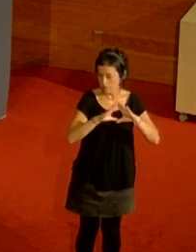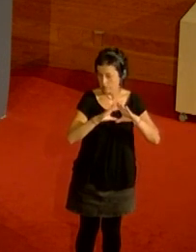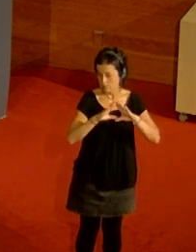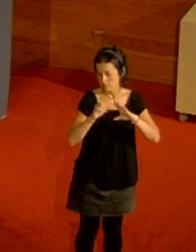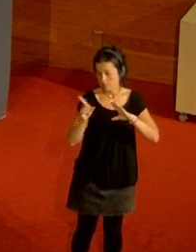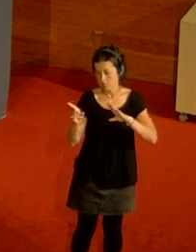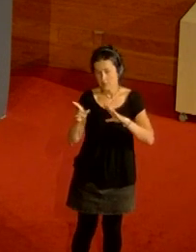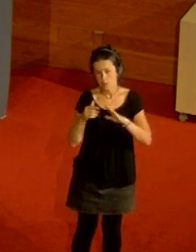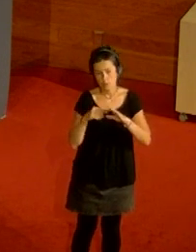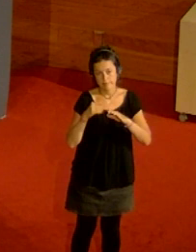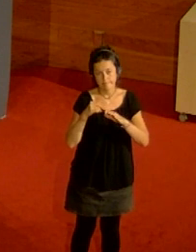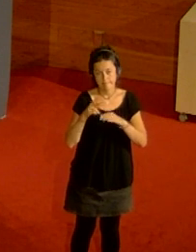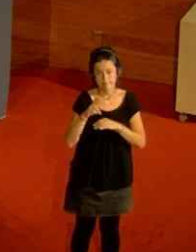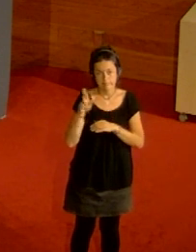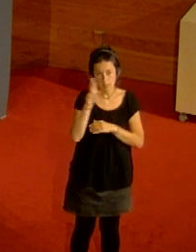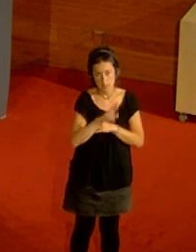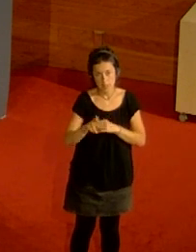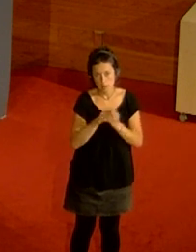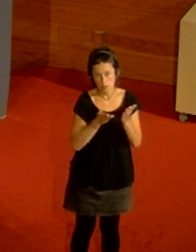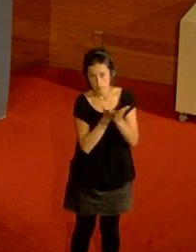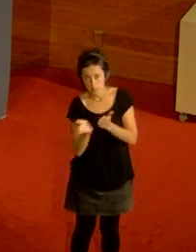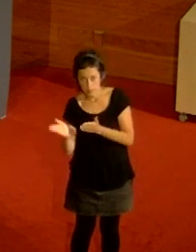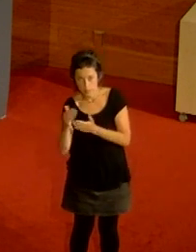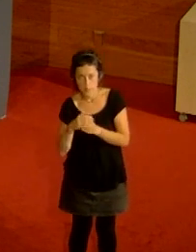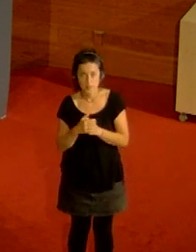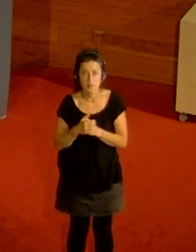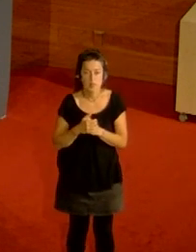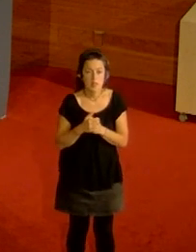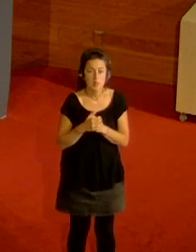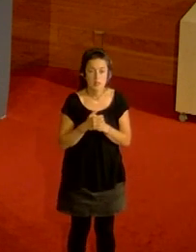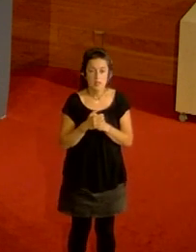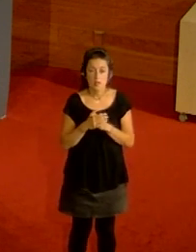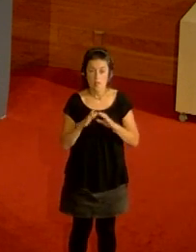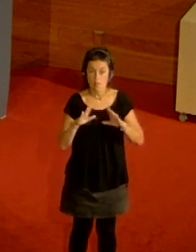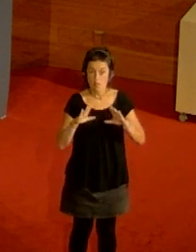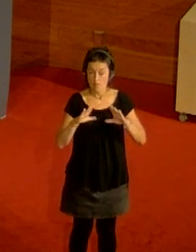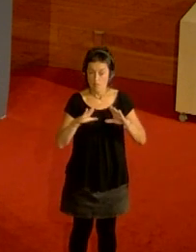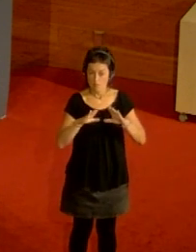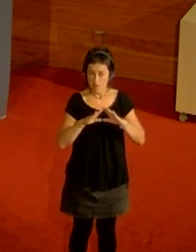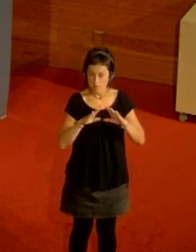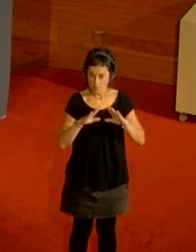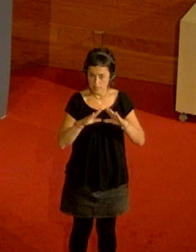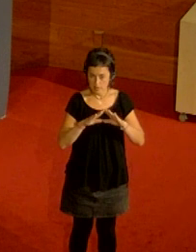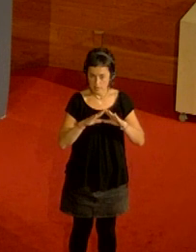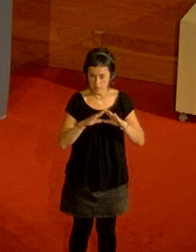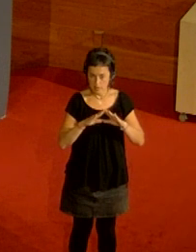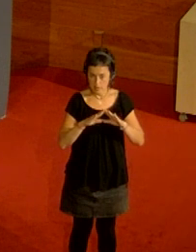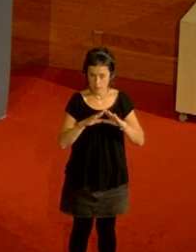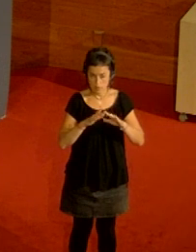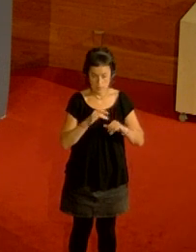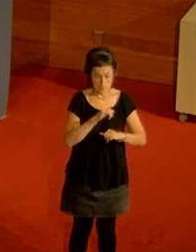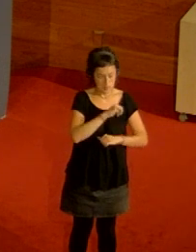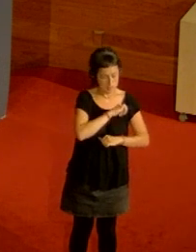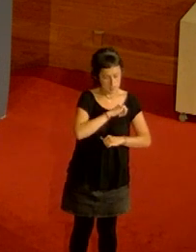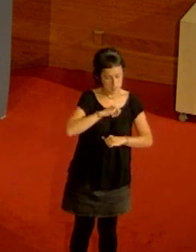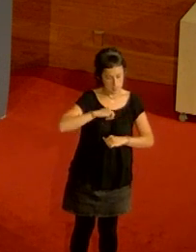desvío del bucle eh en el feminismo e hemos eh eh convertido lo íntimo en